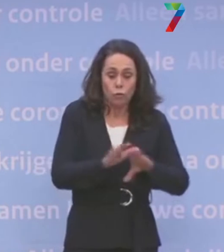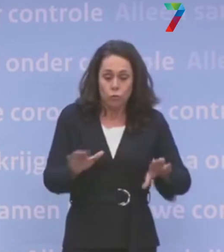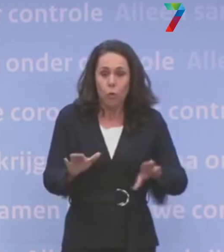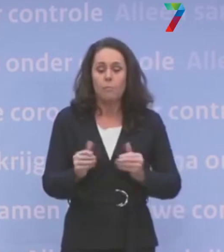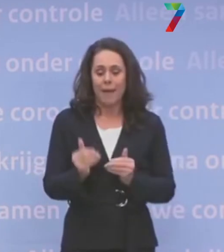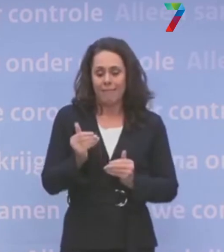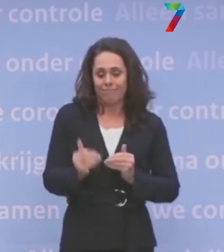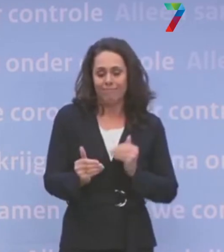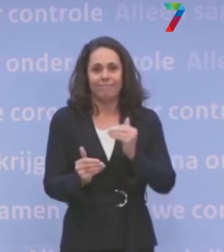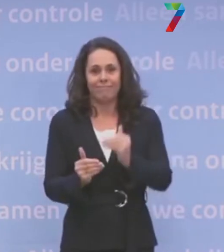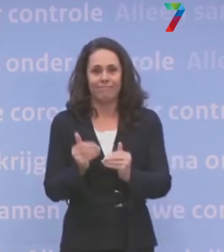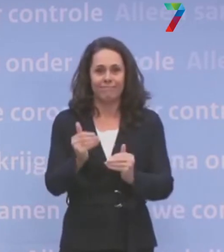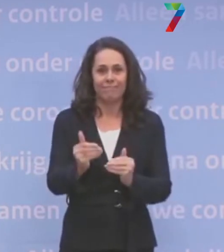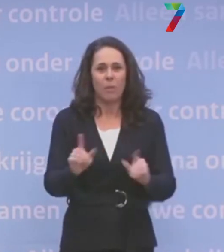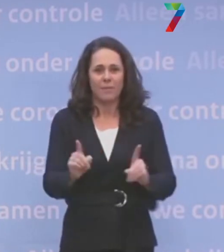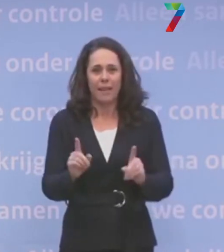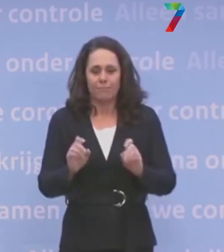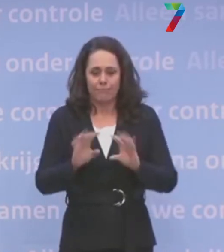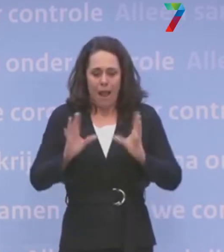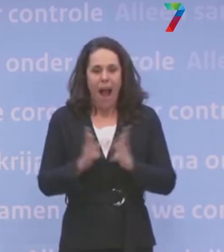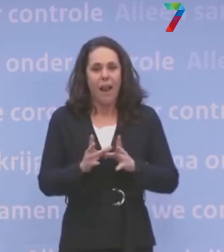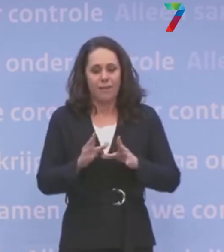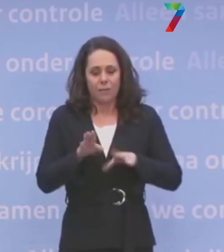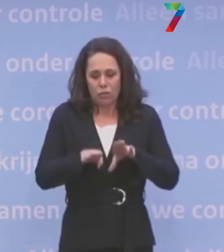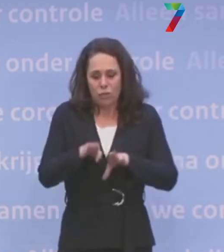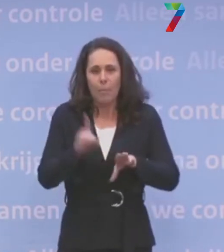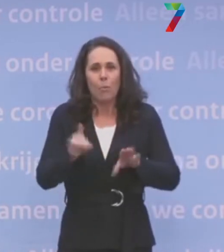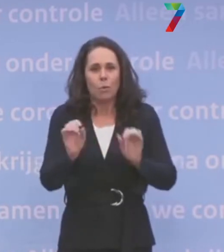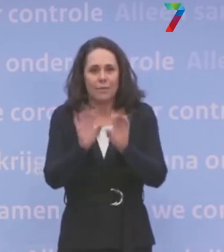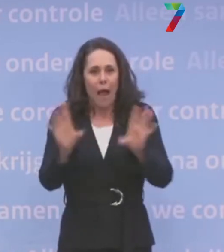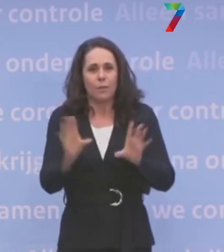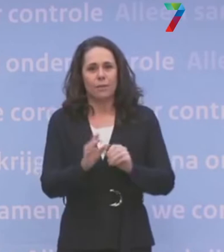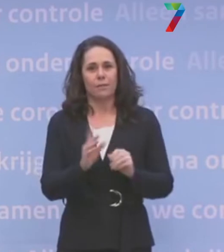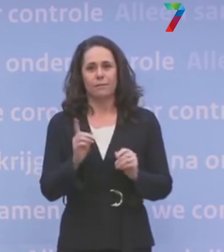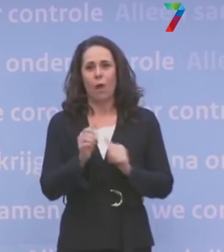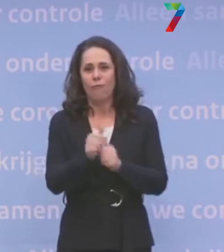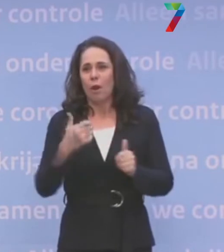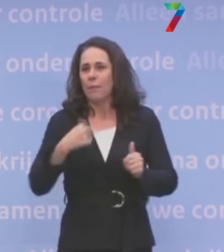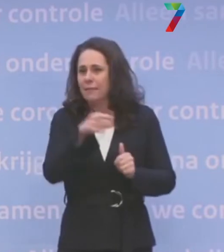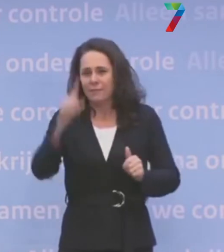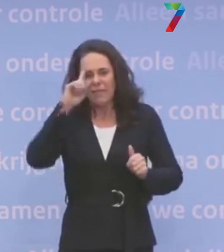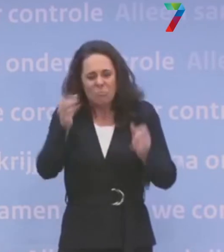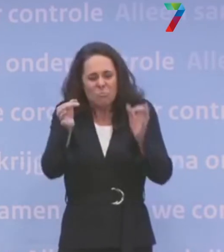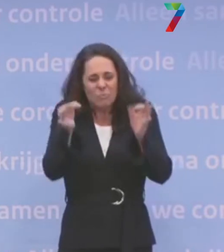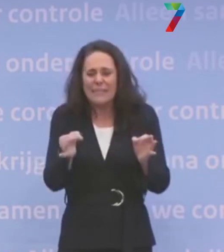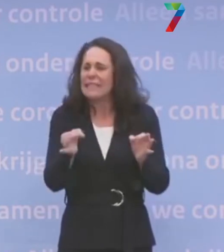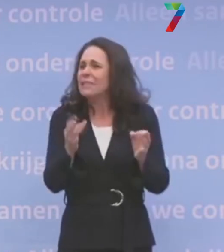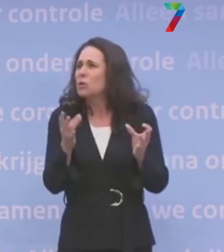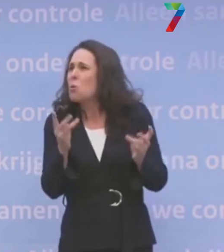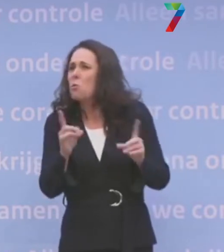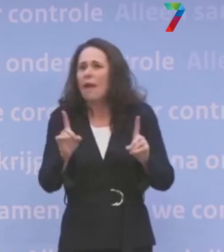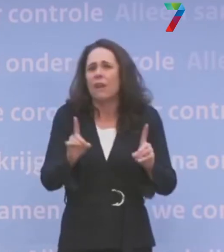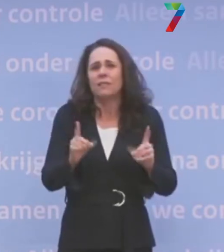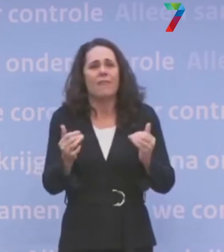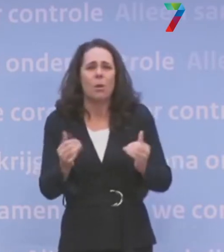elk stapje duidelijk zijn, zodat mensen precies weten waar ze aan toe zijn.